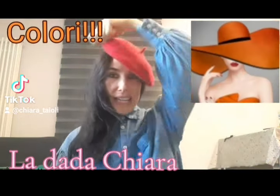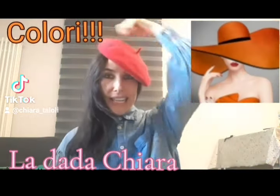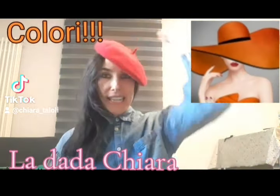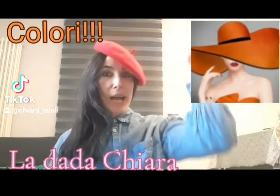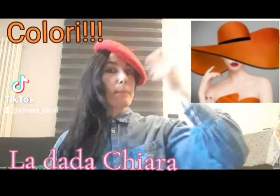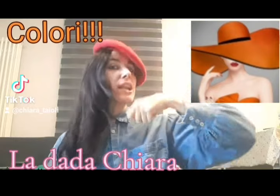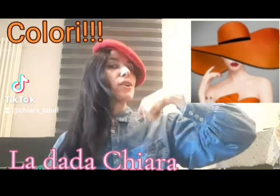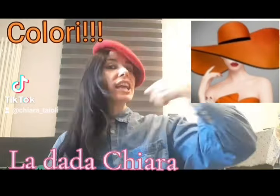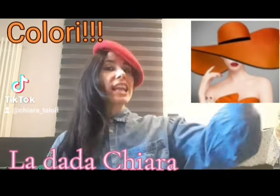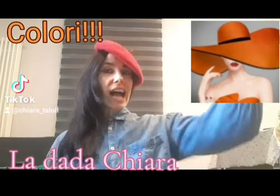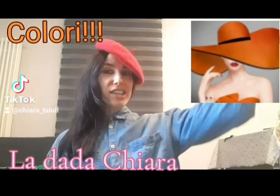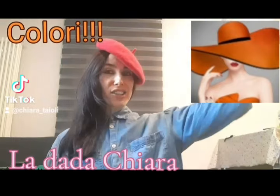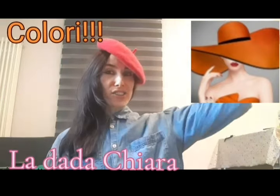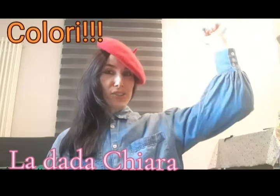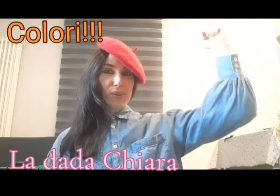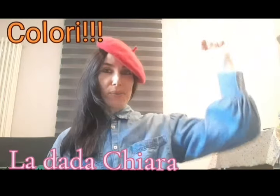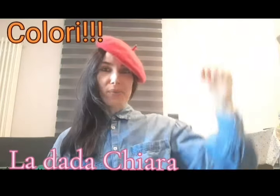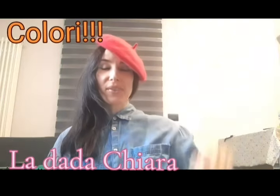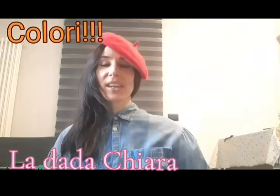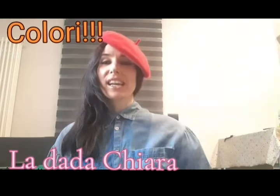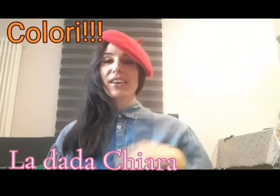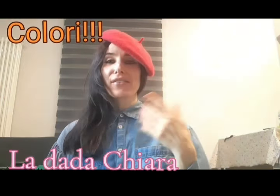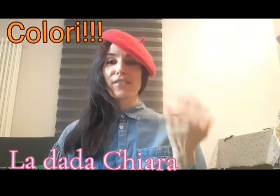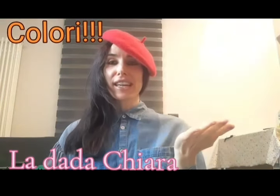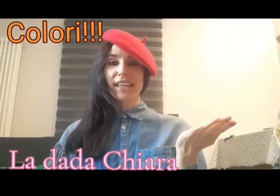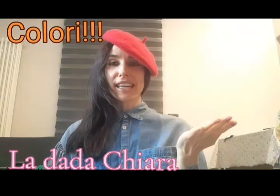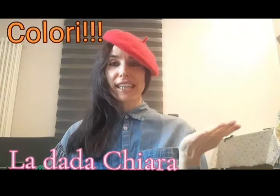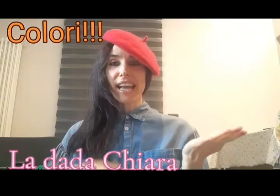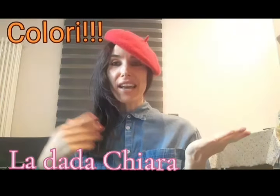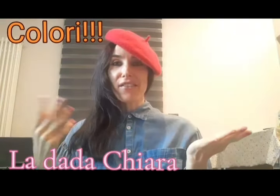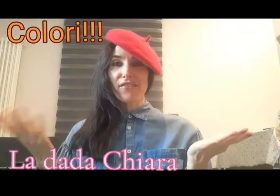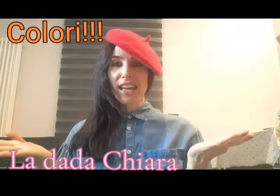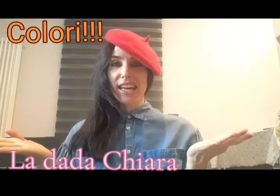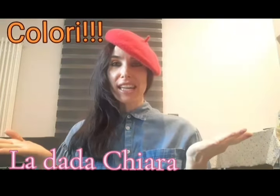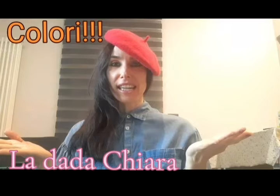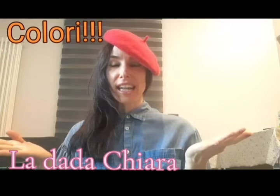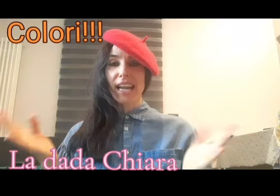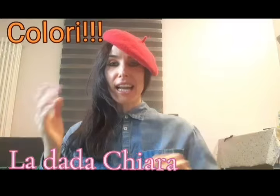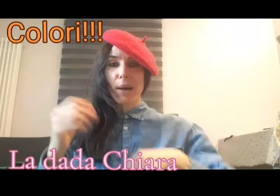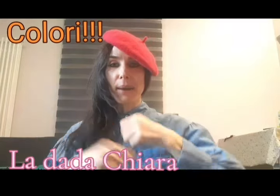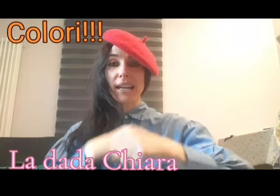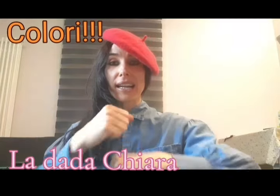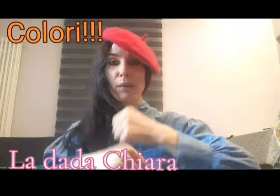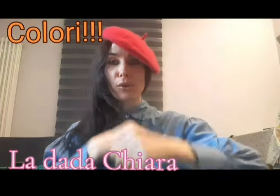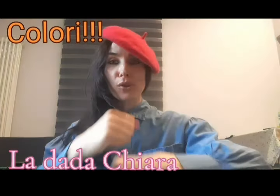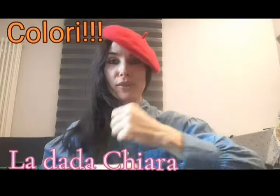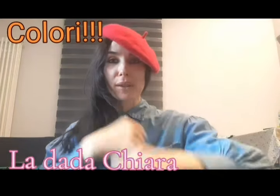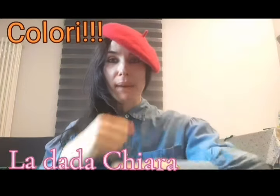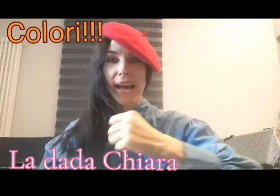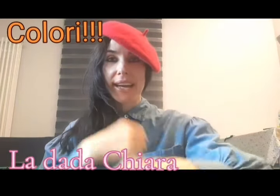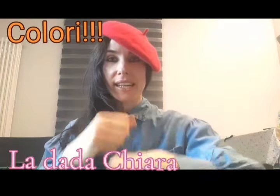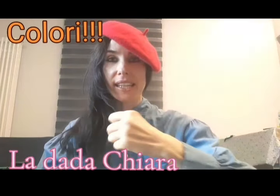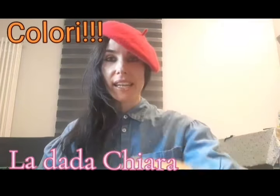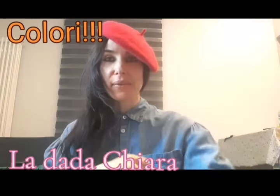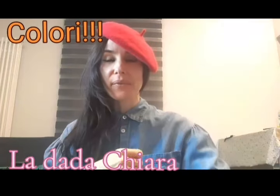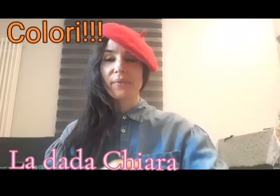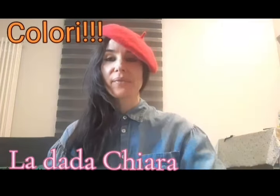grande cappello che lancio. Verde, verde, la palla nel bosco si perde.